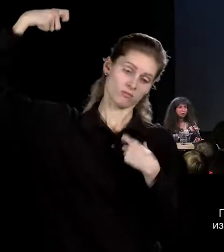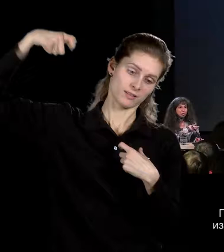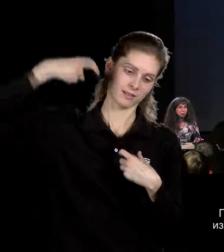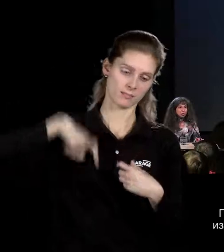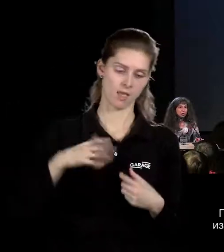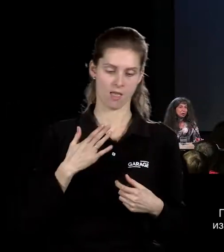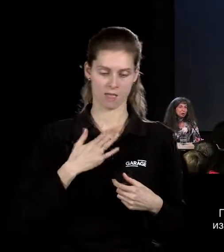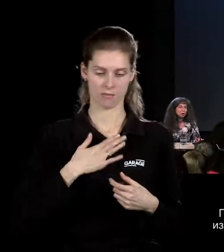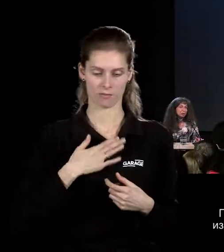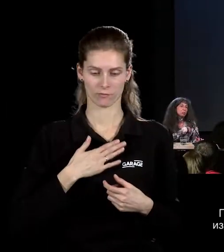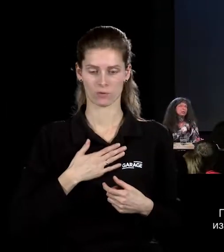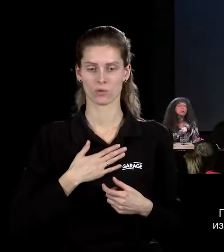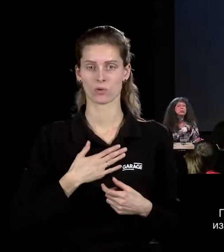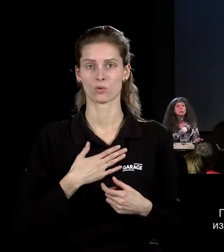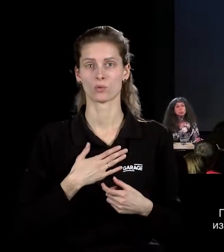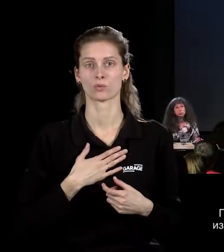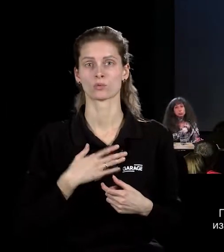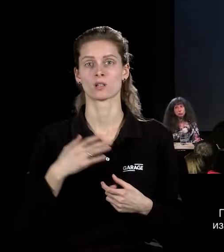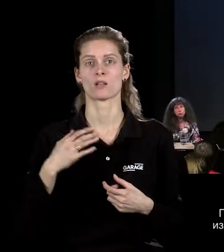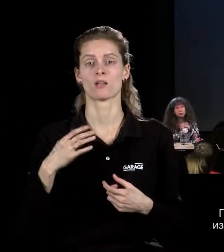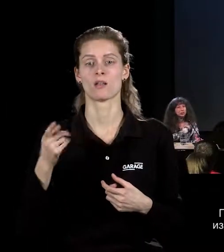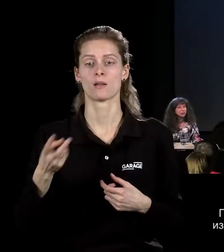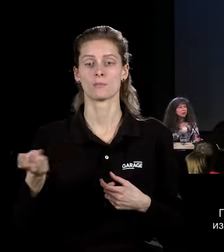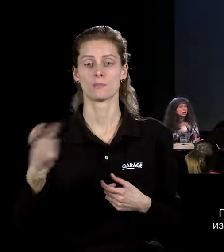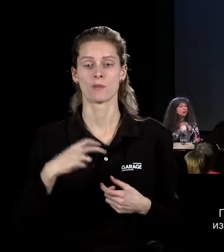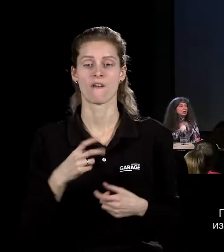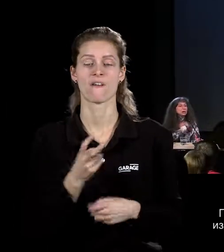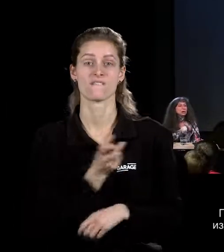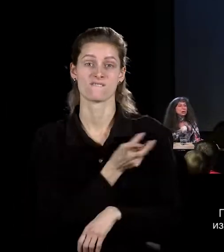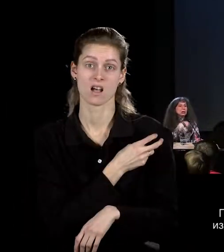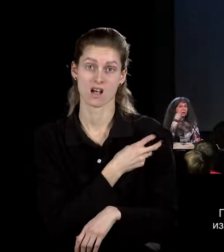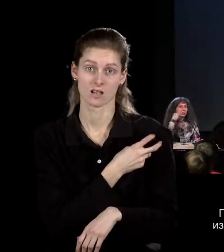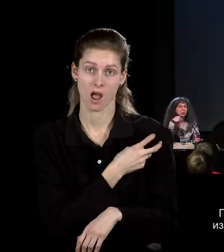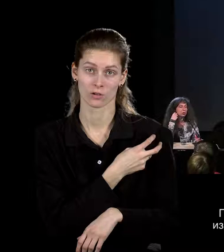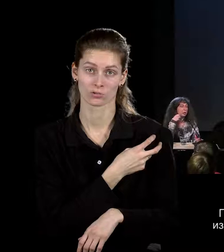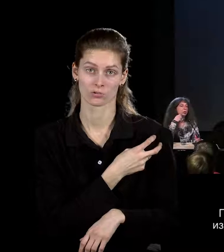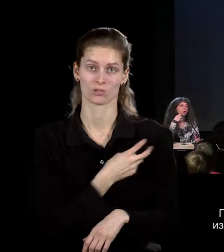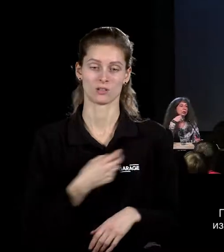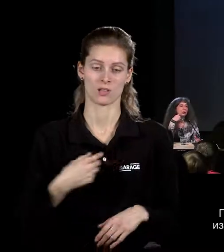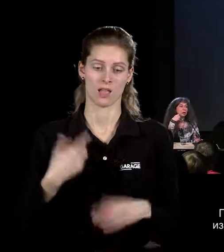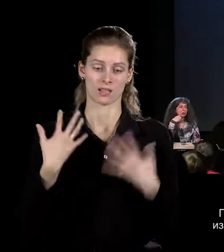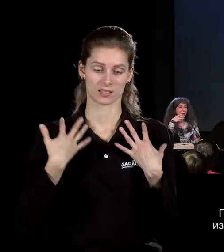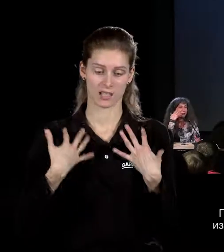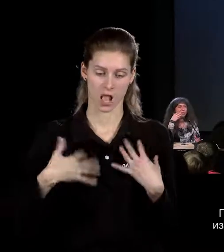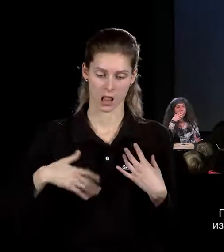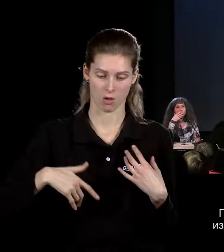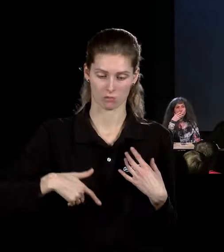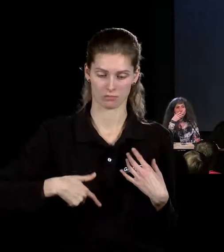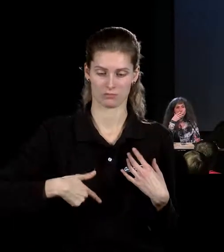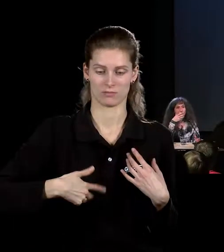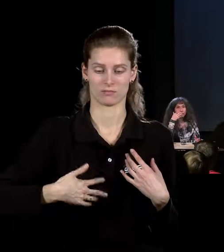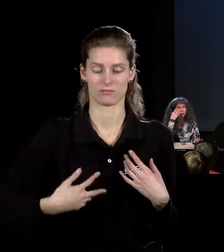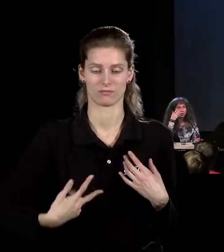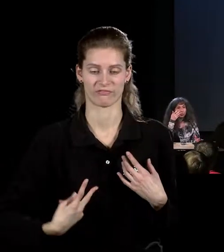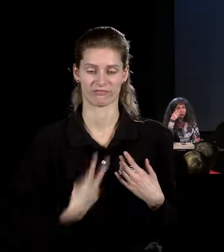при этом присутствовал врач, который вскрыл ему тело, и из его груди капала кровь, которая собиралась в миску,